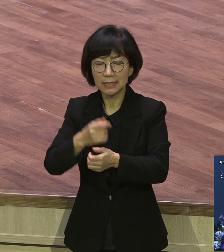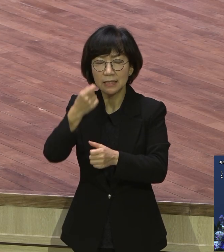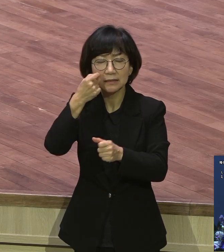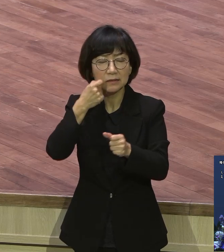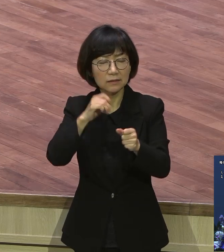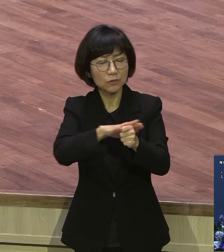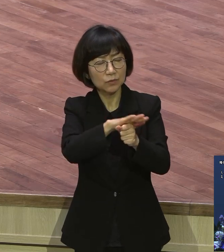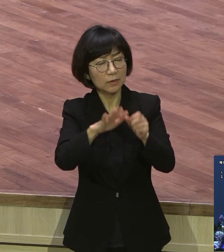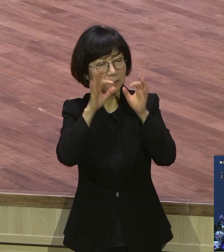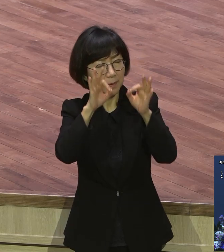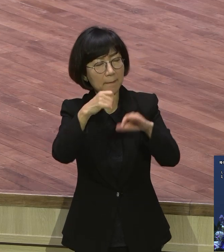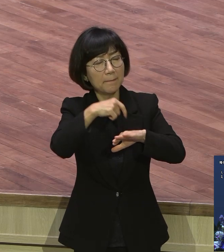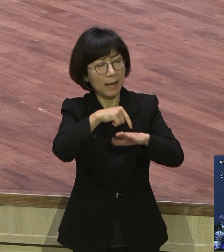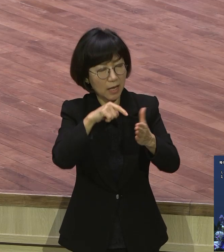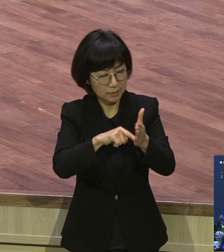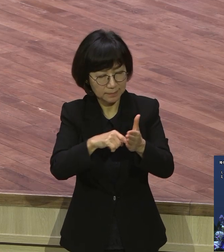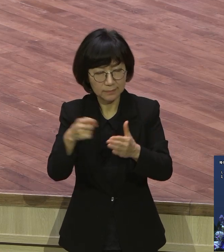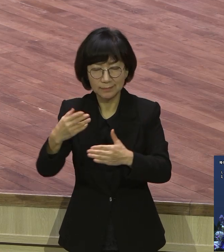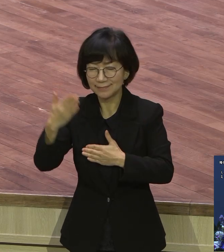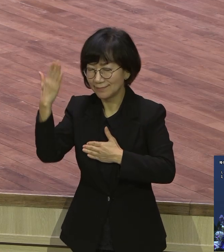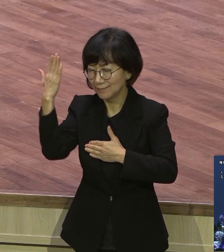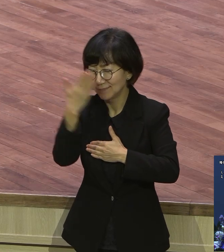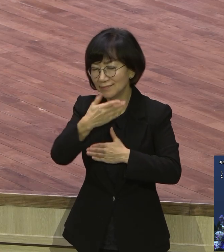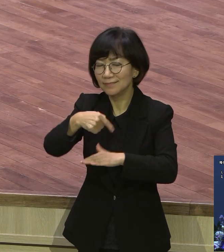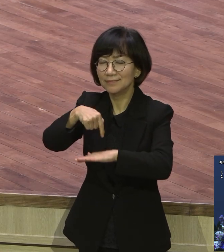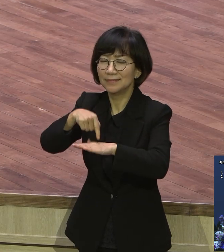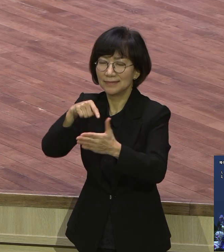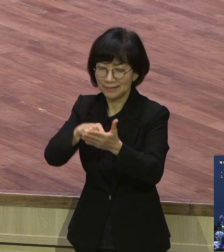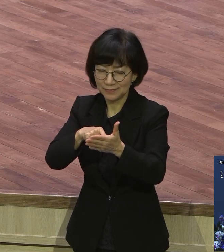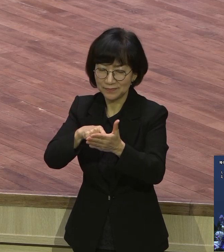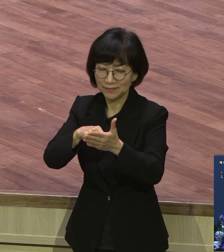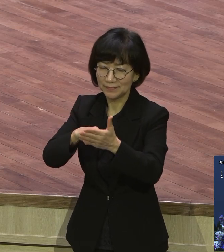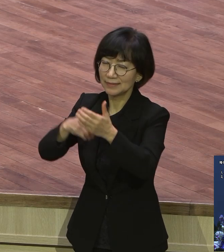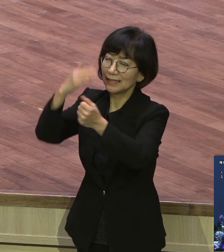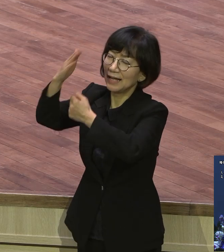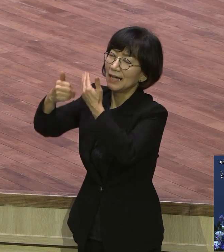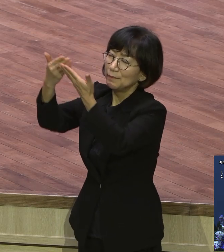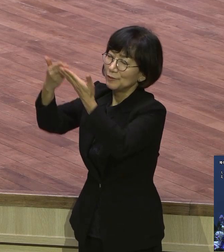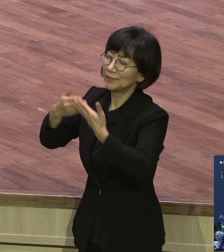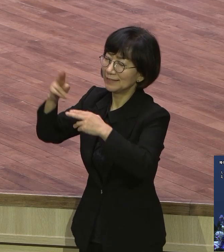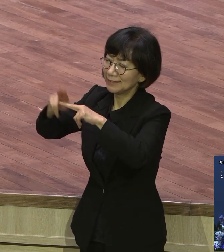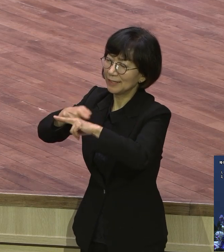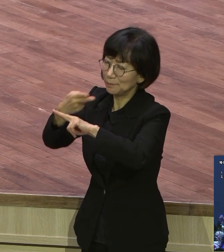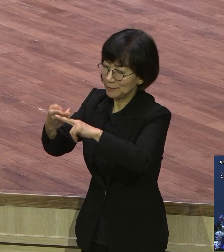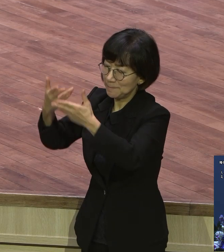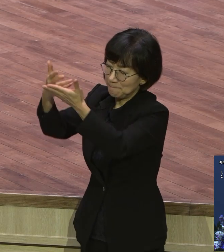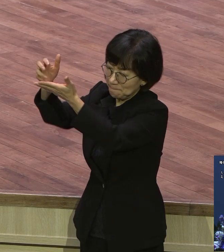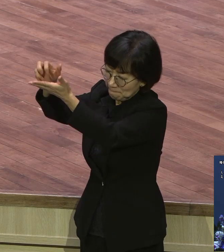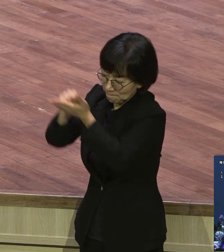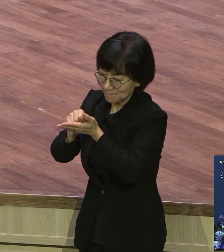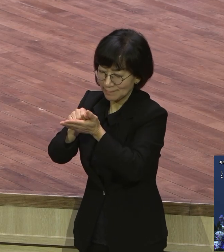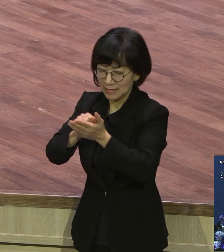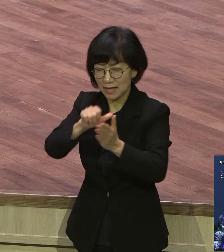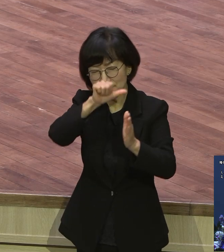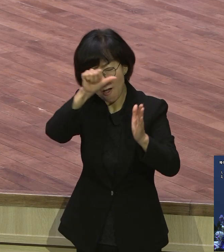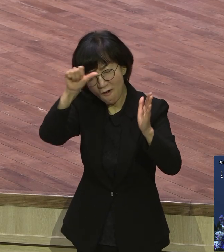청결케 하는 마음 이 하나님 주시는 선물 이번 주 안에도 받고 평생에